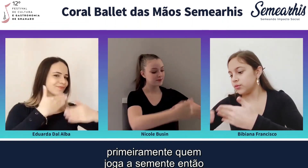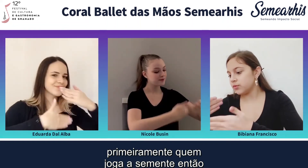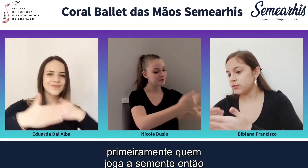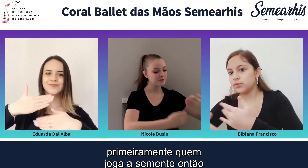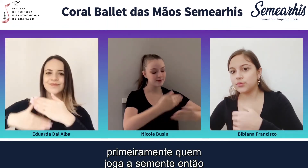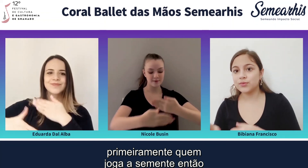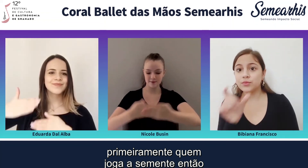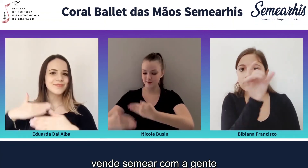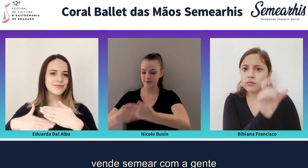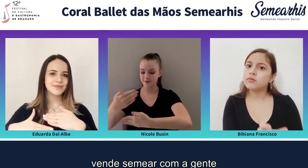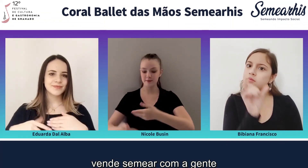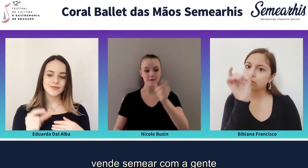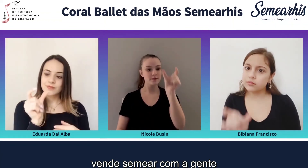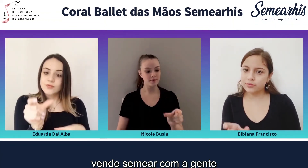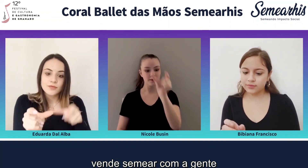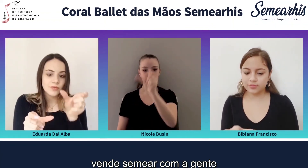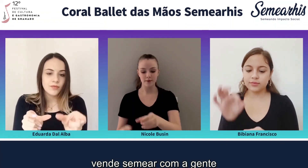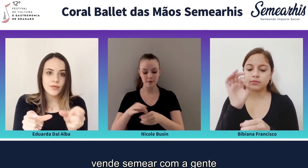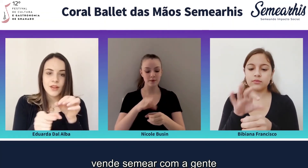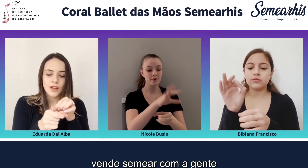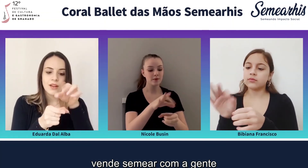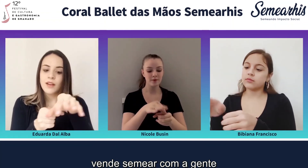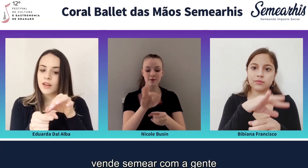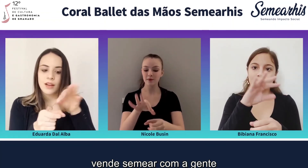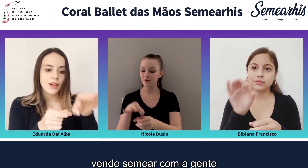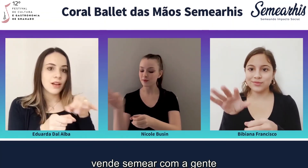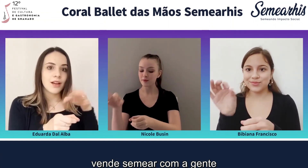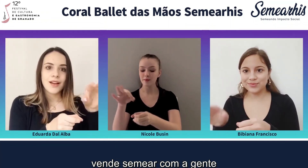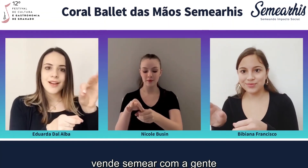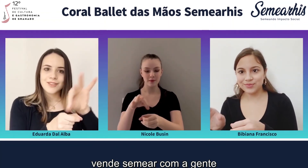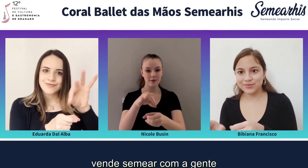e beneficia, primeiramente, quem joga semente.